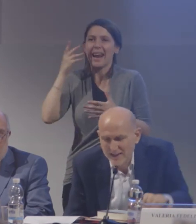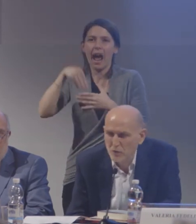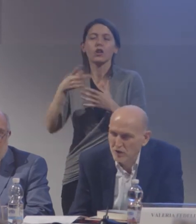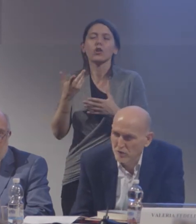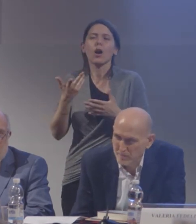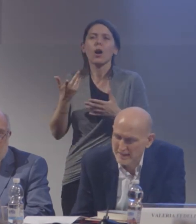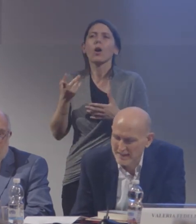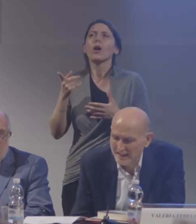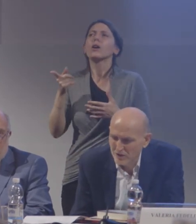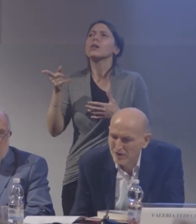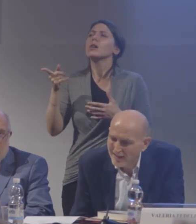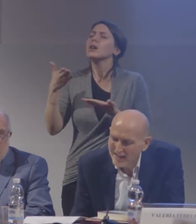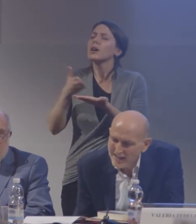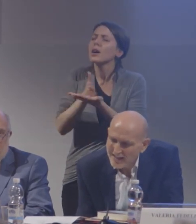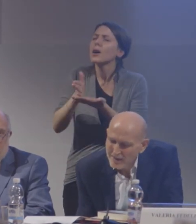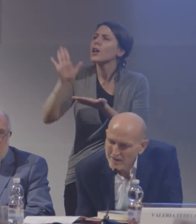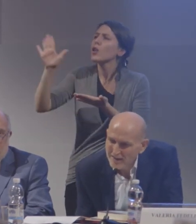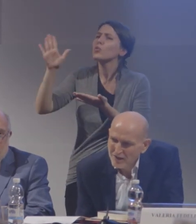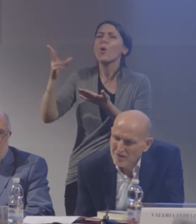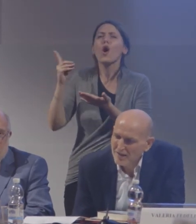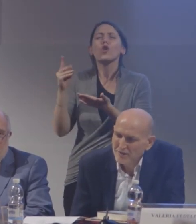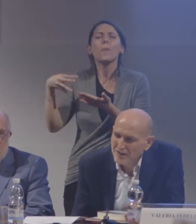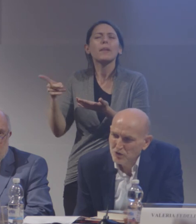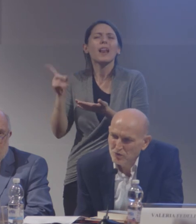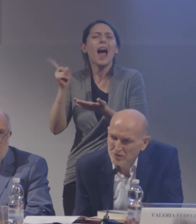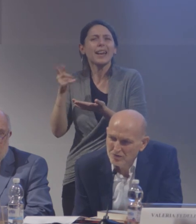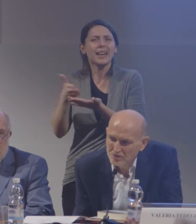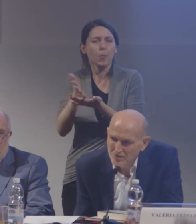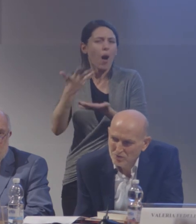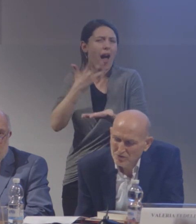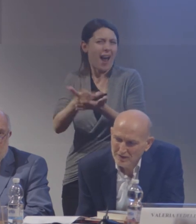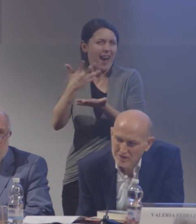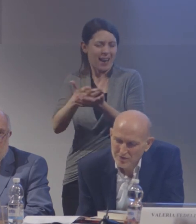via via nei luoghi dove è passato, e la prima delle cose che mi ha detto